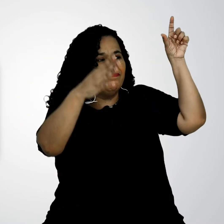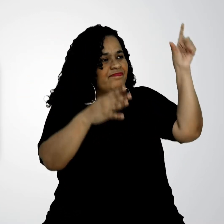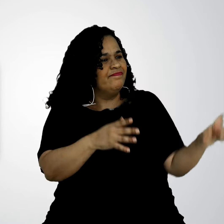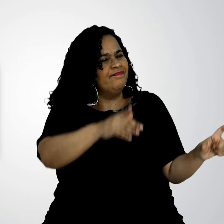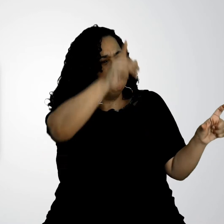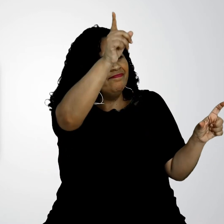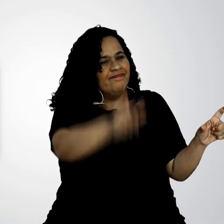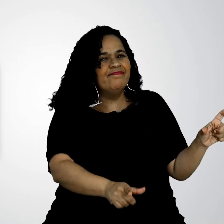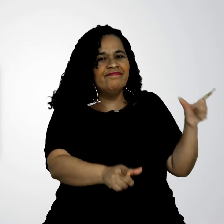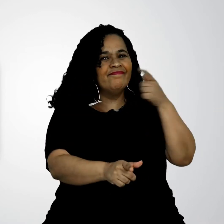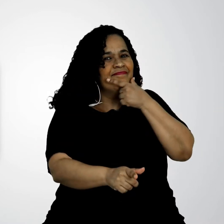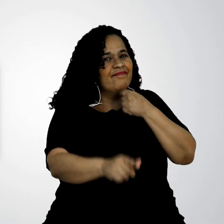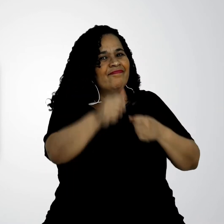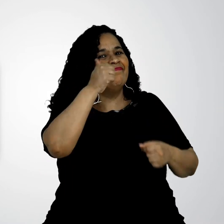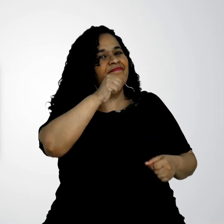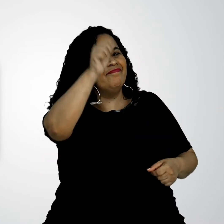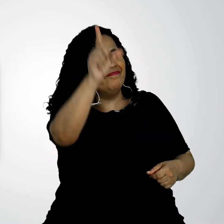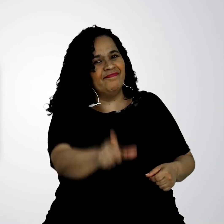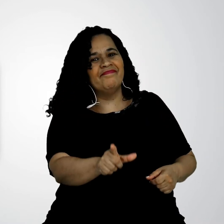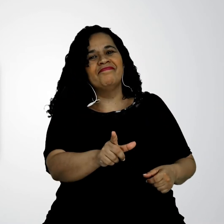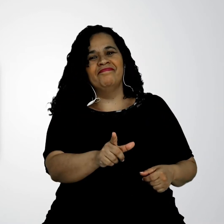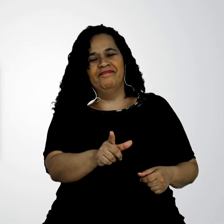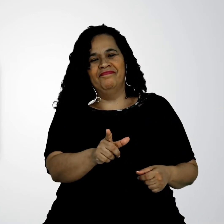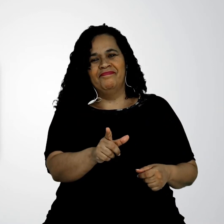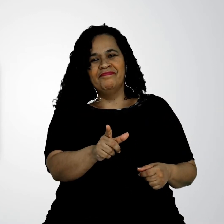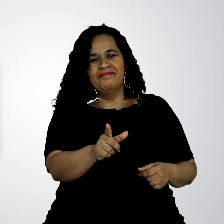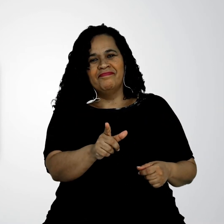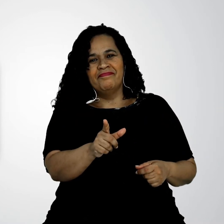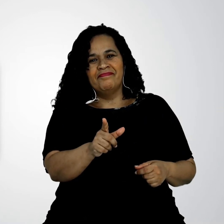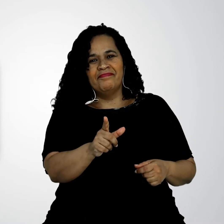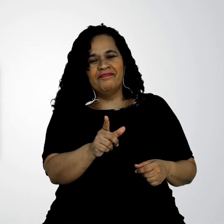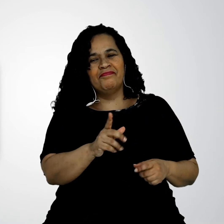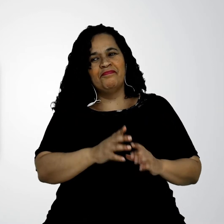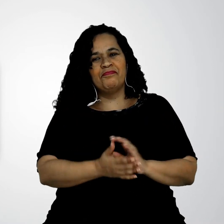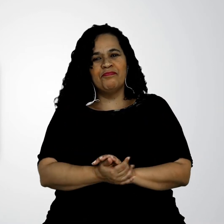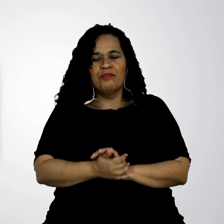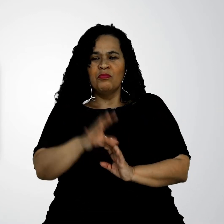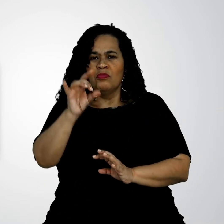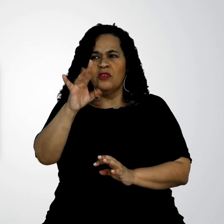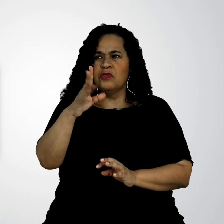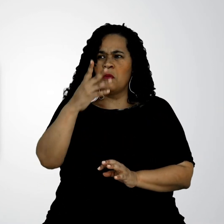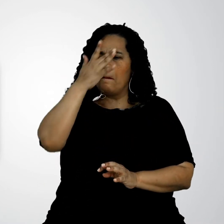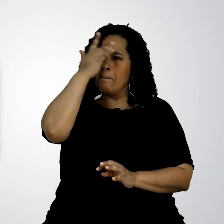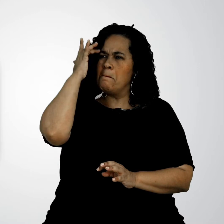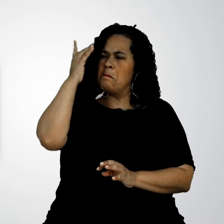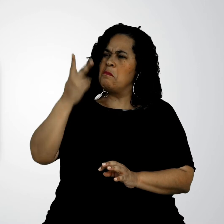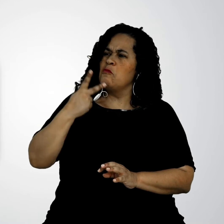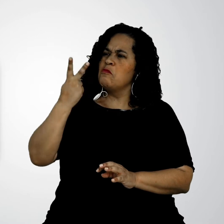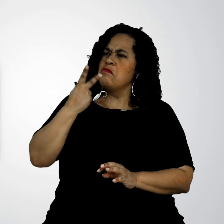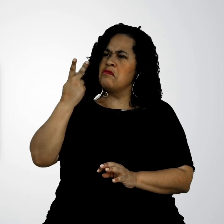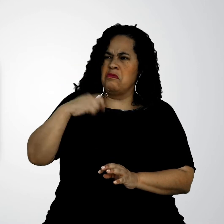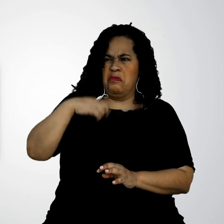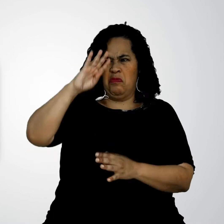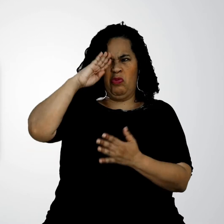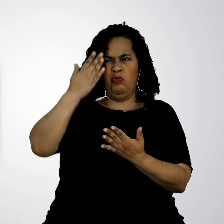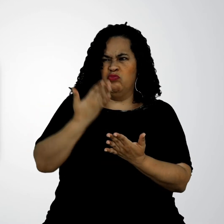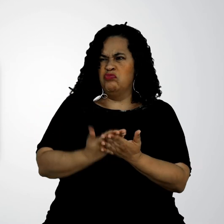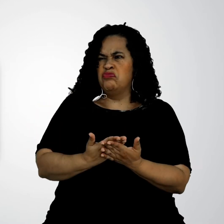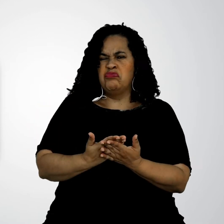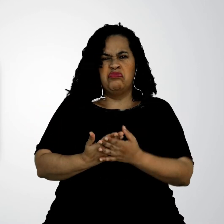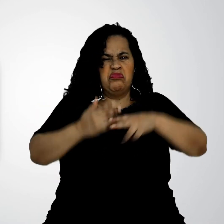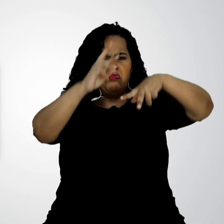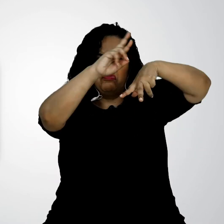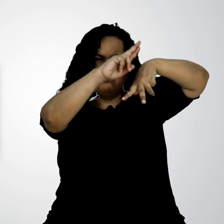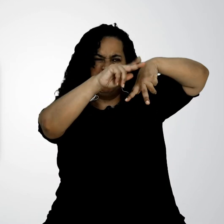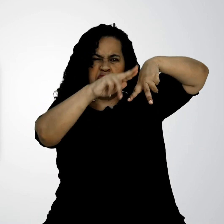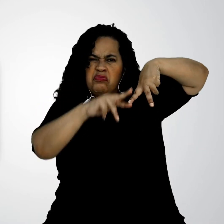Deus faz e interage com isso, não é uma pessoa disse assim para mim, não, eu não acredito em ideologia de gênero, eu